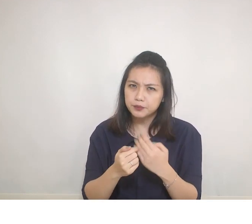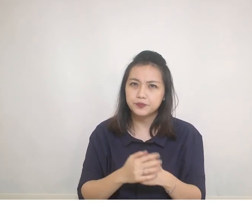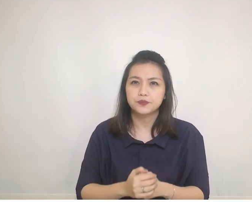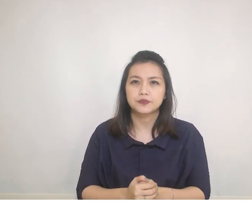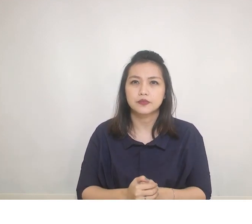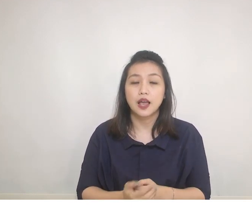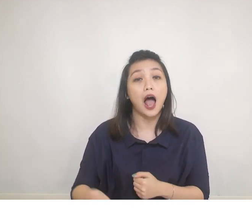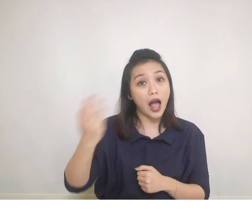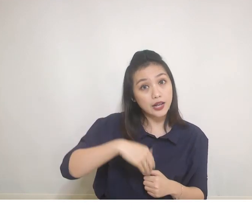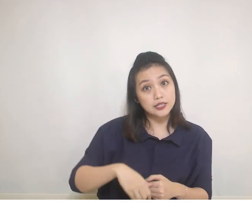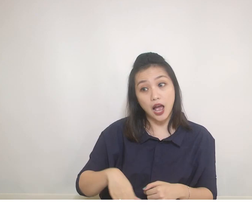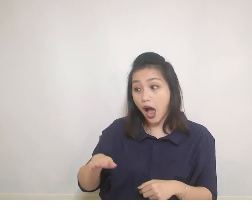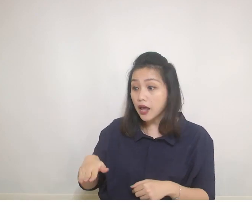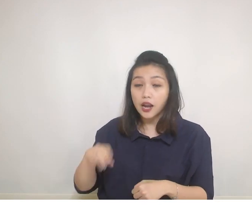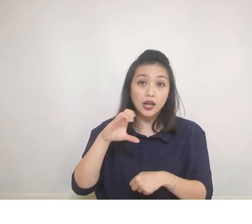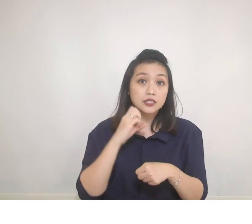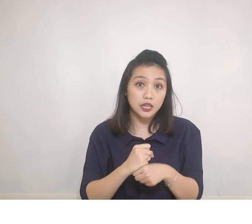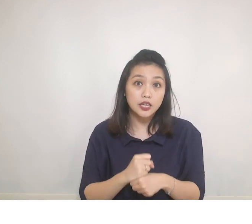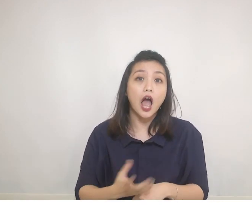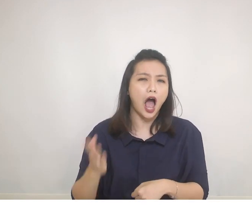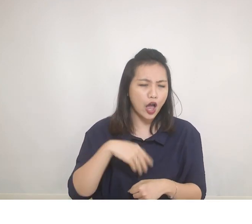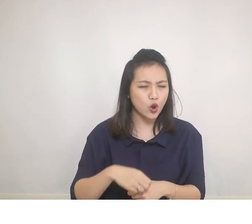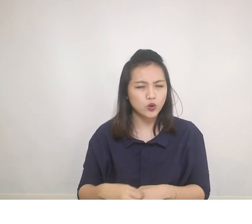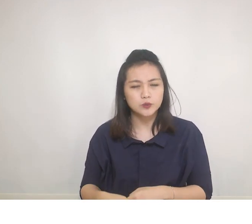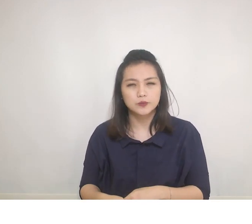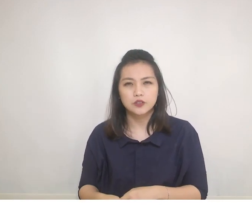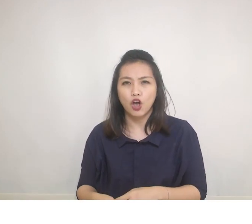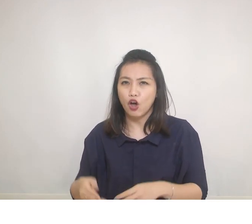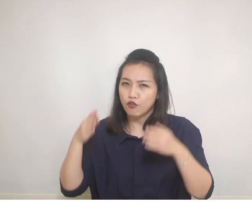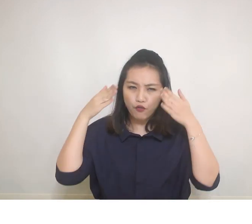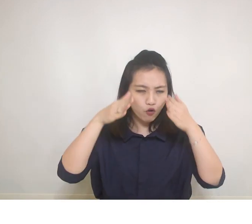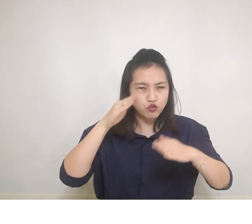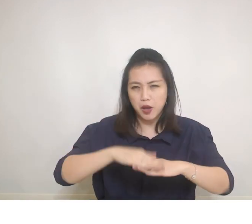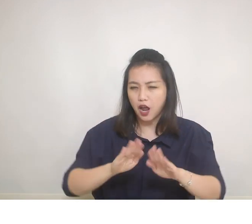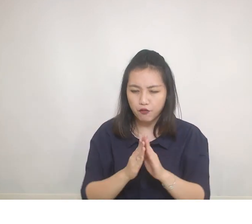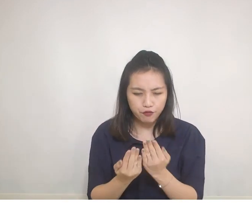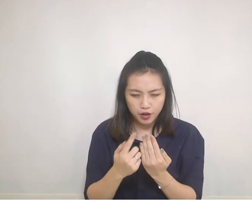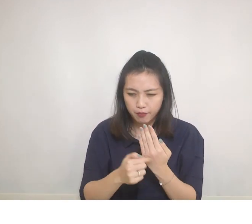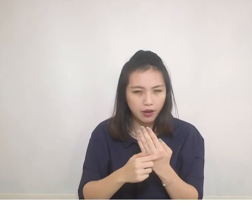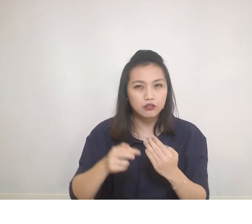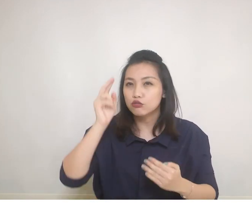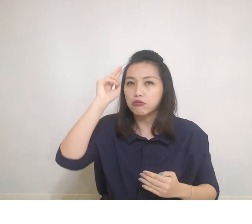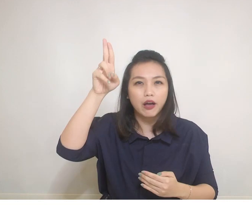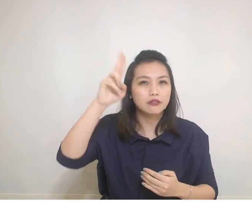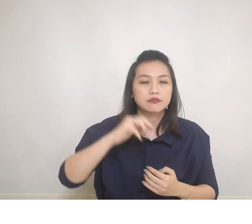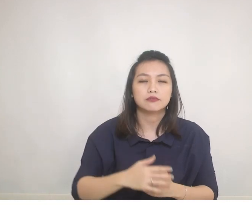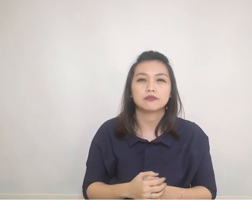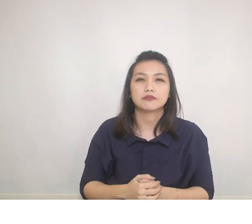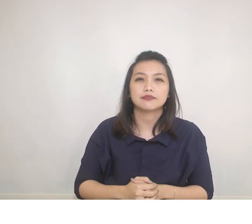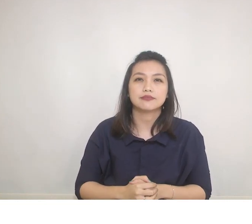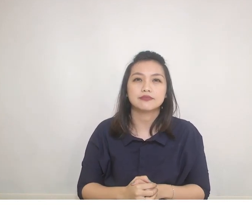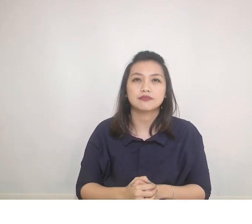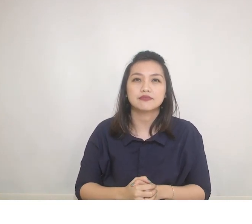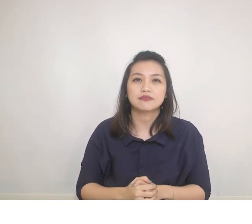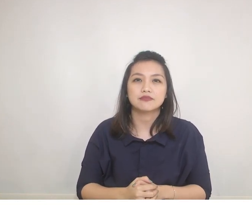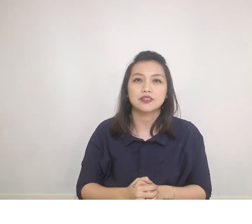Supaya jelas, soalnya kalau ada yang punya pengertian bahwa kalau Anda bangun CG berarti Anda harus nyiapin pekerjaannya sekalian, no.